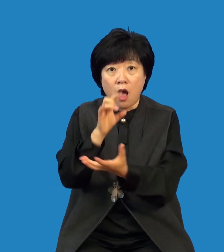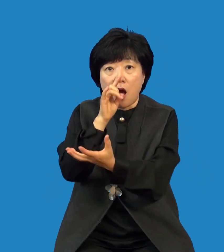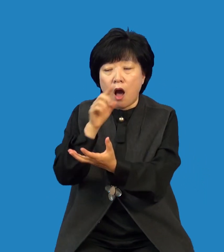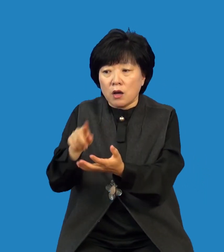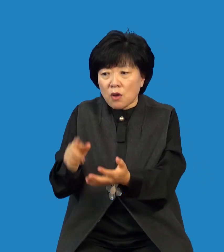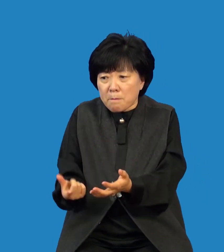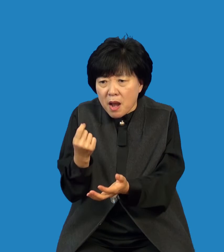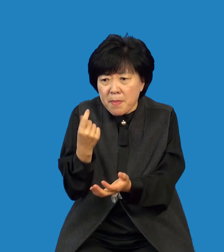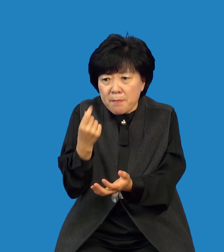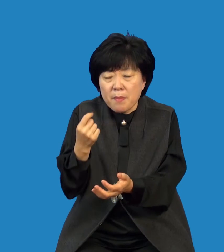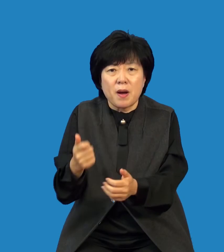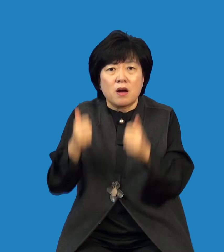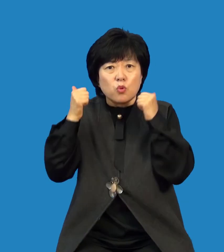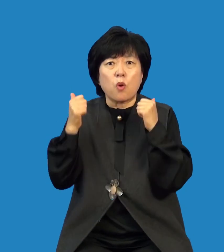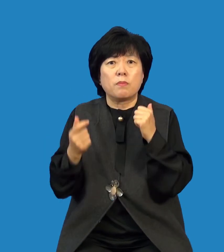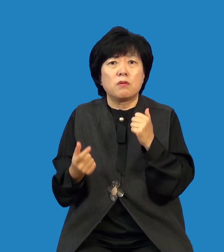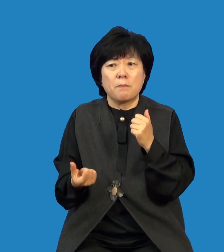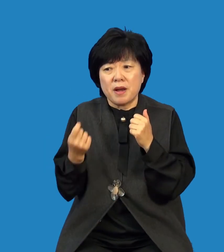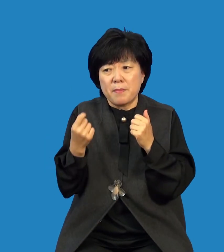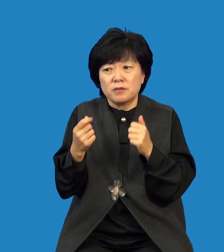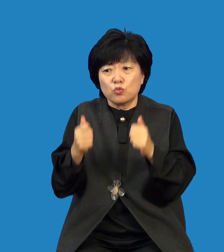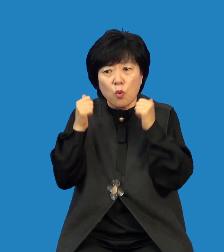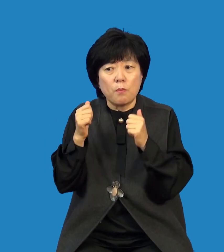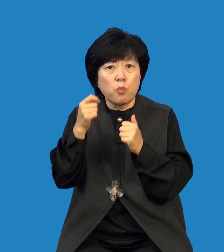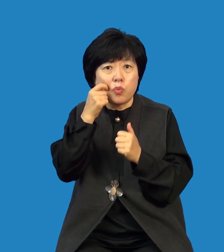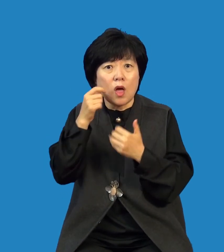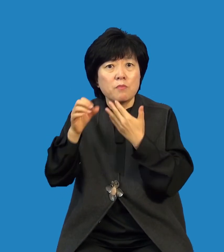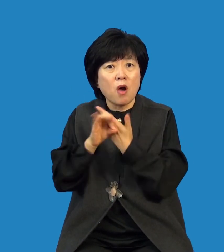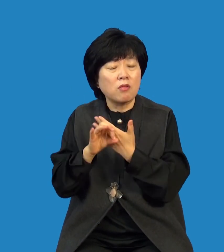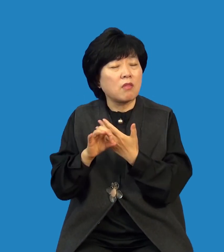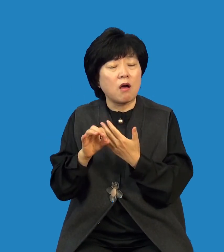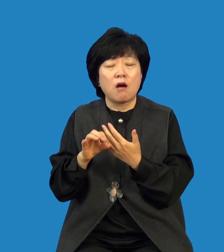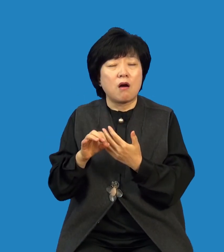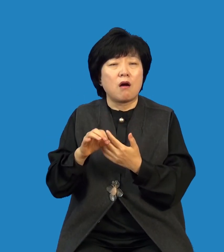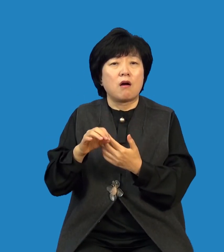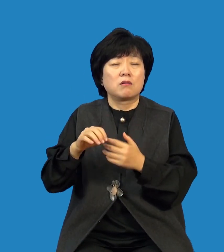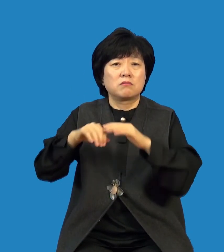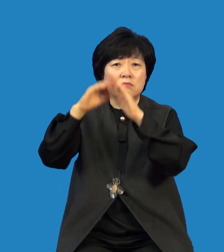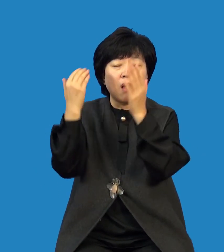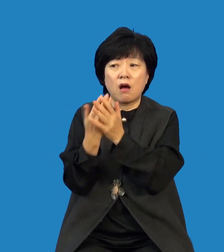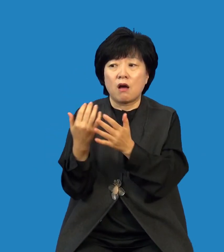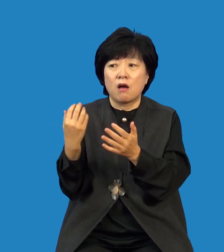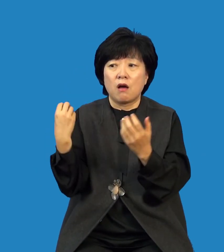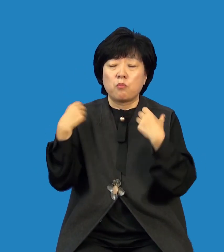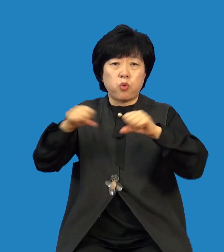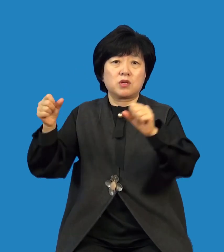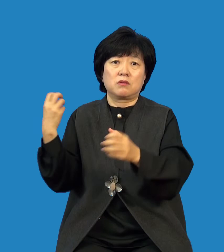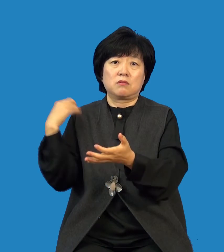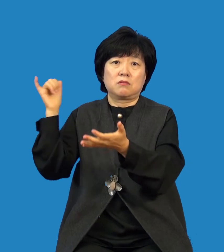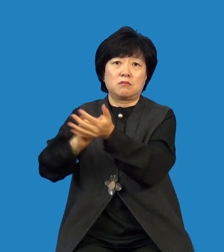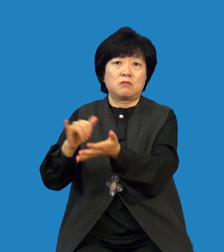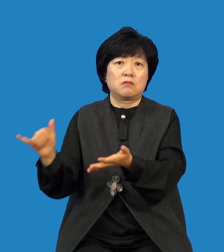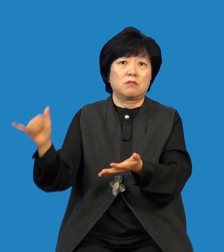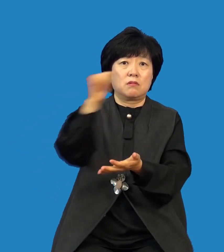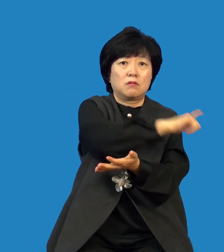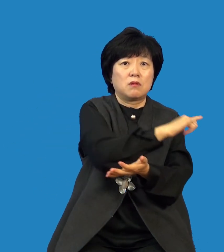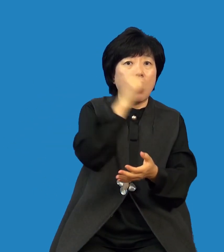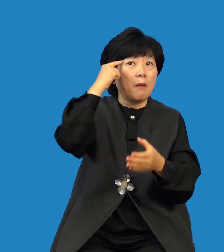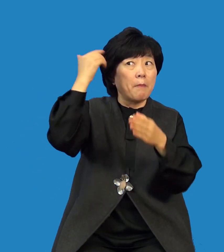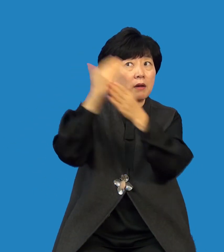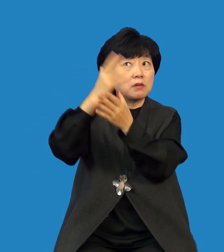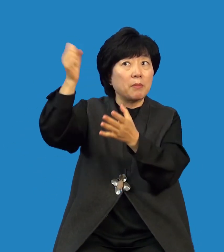내에 끝내지 못하면 나는 짐 싸가지고 돌아가야 된다. 막 이런 이제 위기에 처한 거죠. 근데 짐 싸가지고 돌아갈 생각을 하니까 이게 정말 인생의 위기인 거예요. 세 가지 위기가